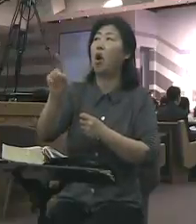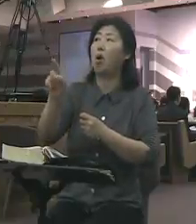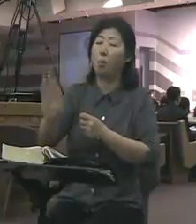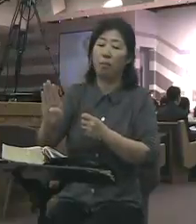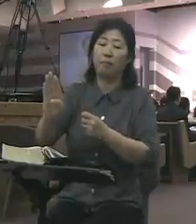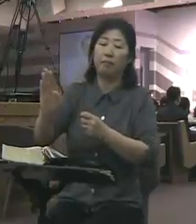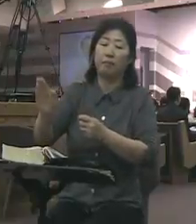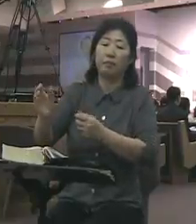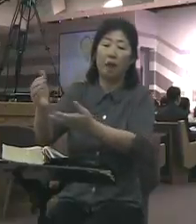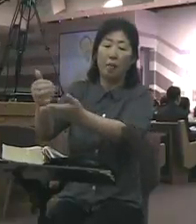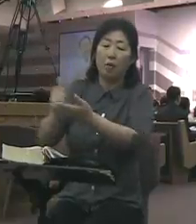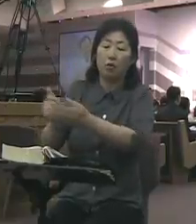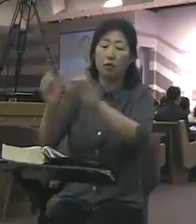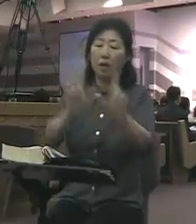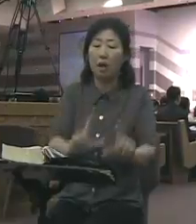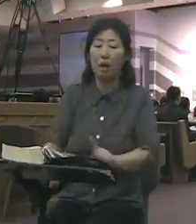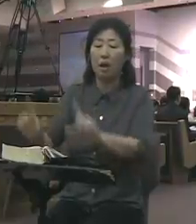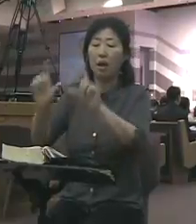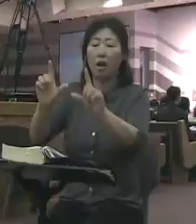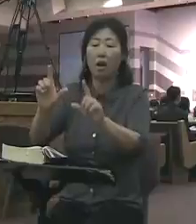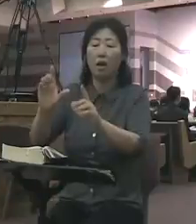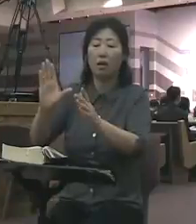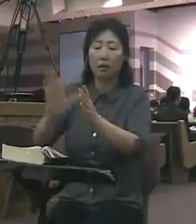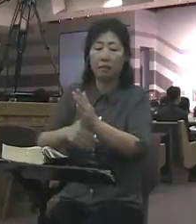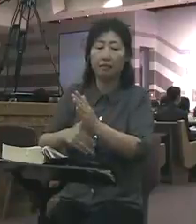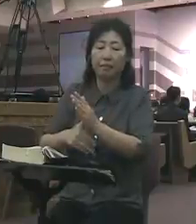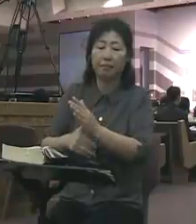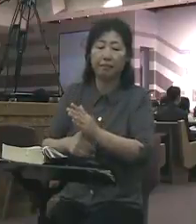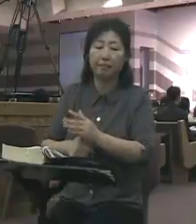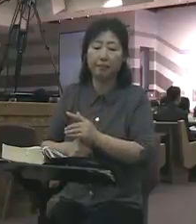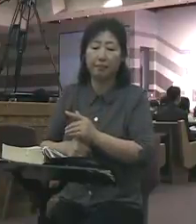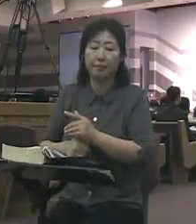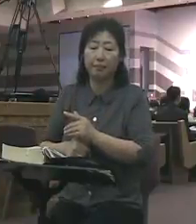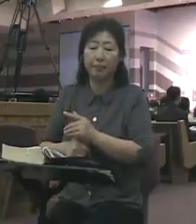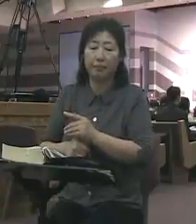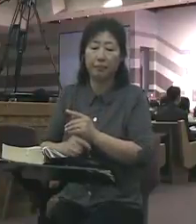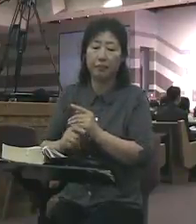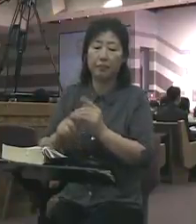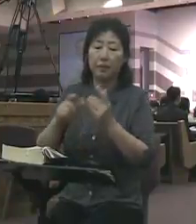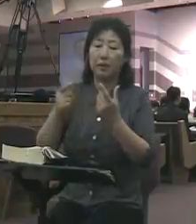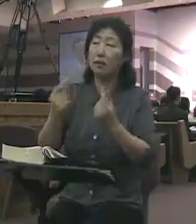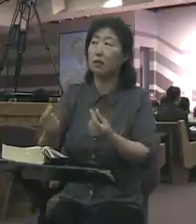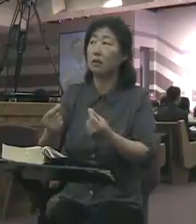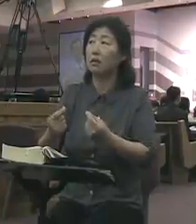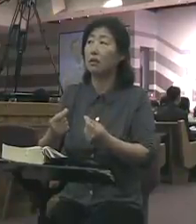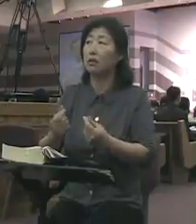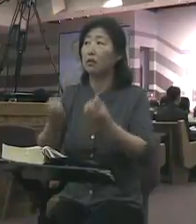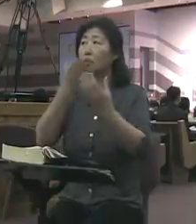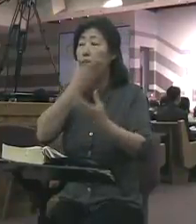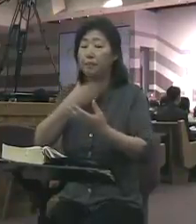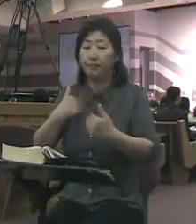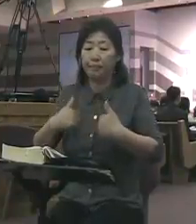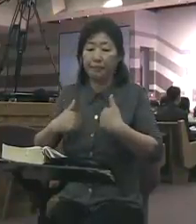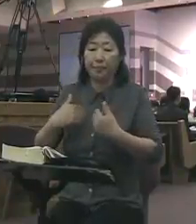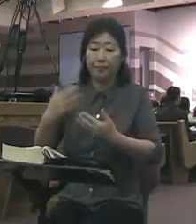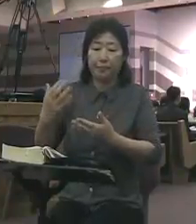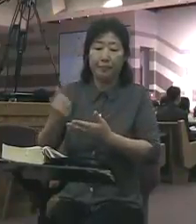이러한 축복을 누리게 되는 거예요. 저는